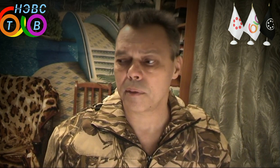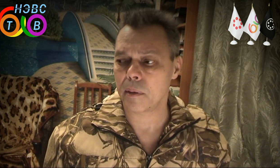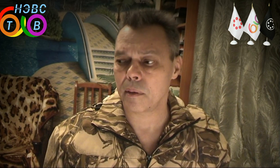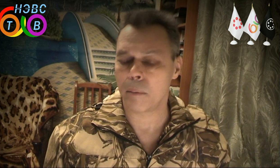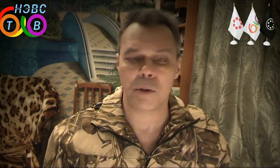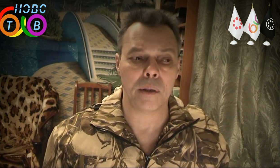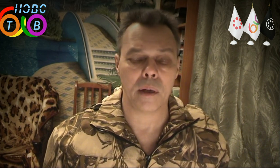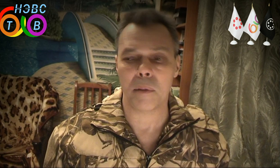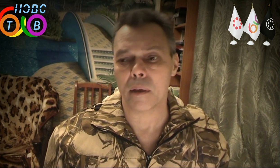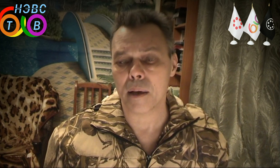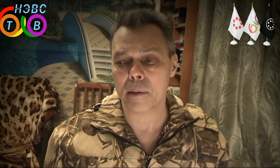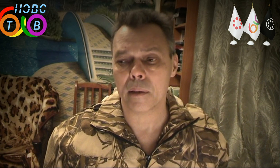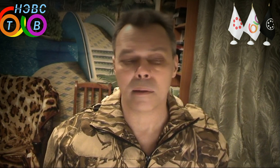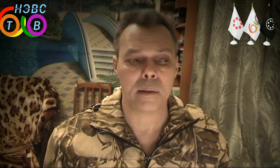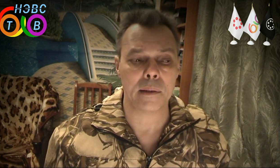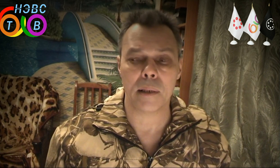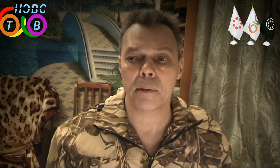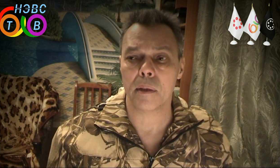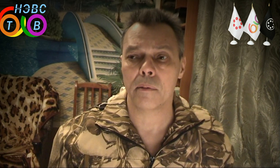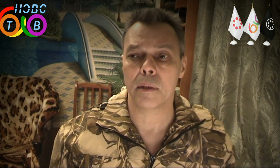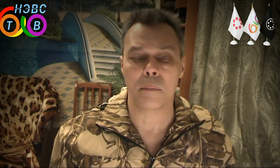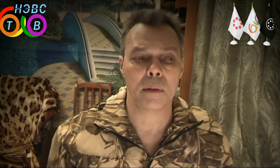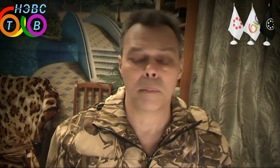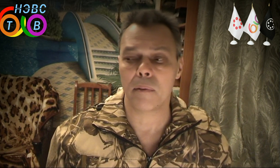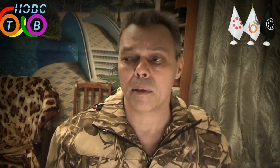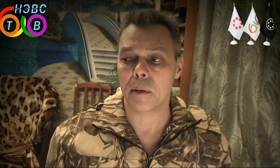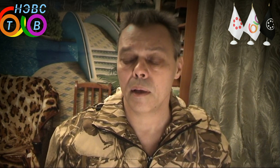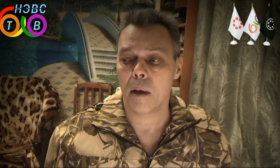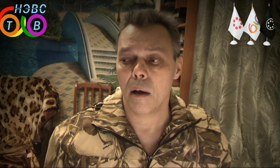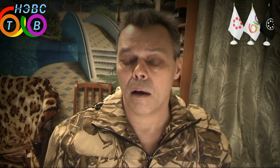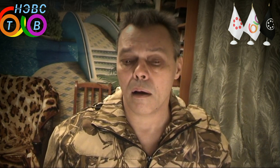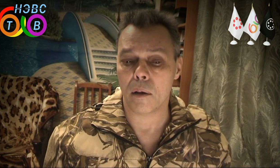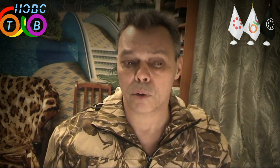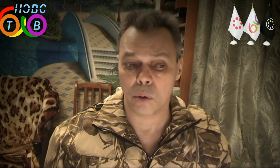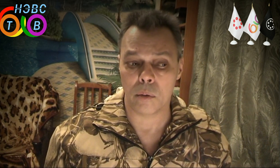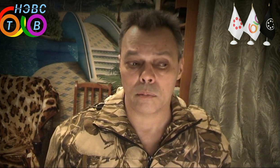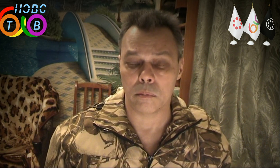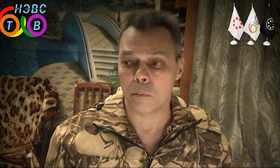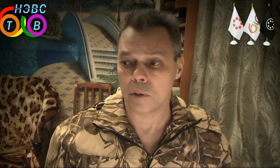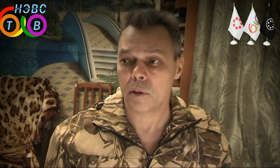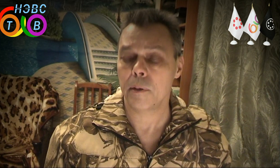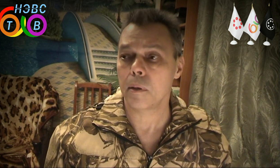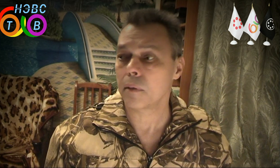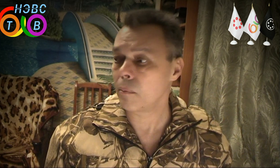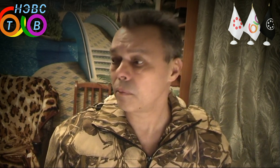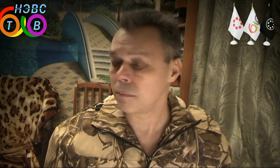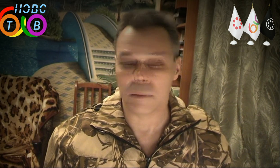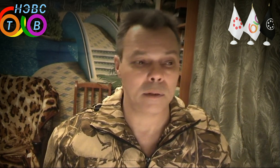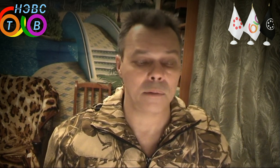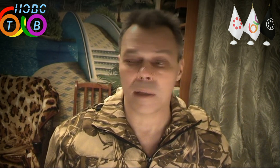высказывания и обобщения американских исследователей в этом направлении, что может действительно там